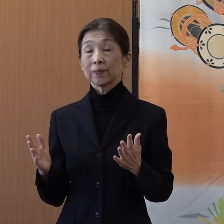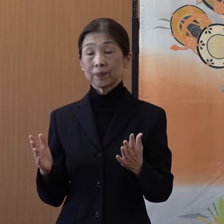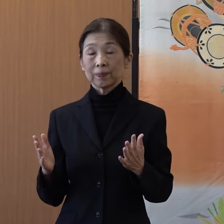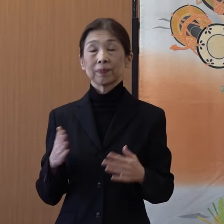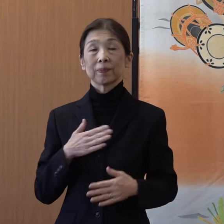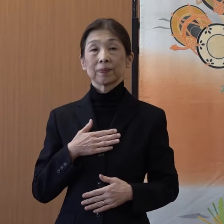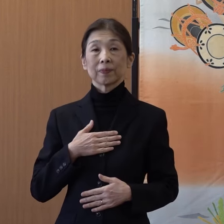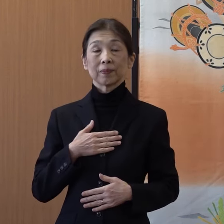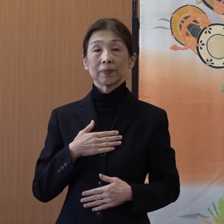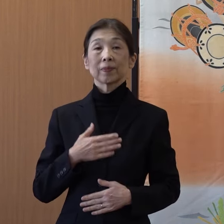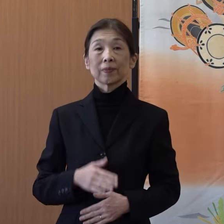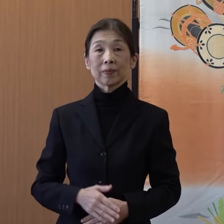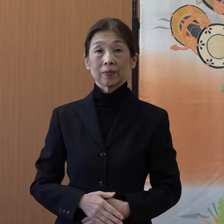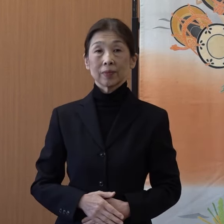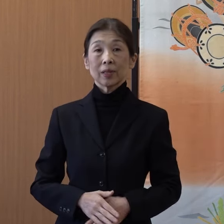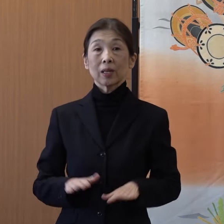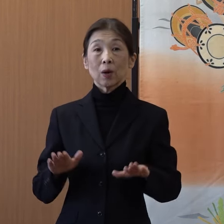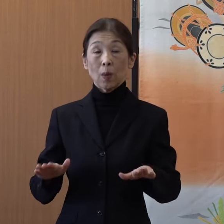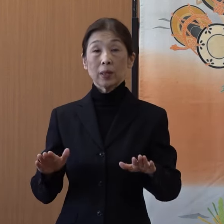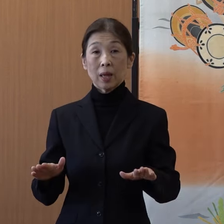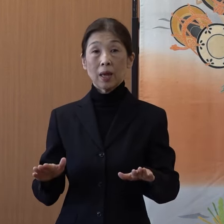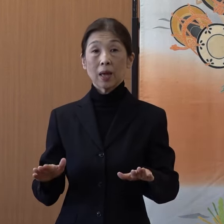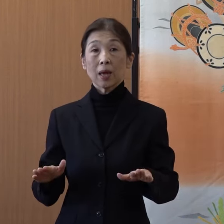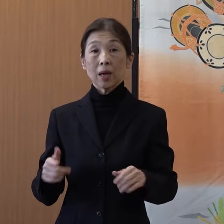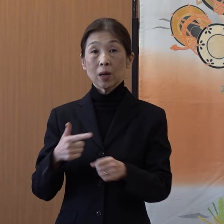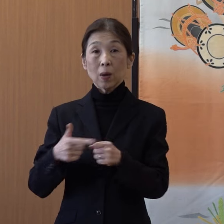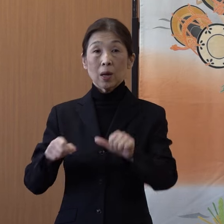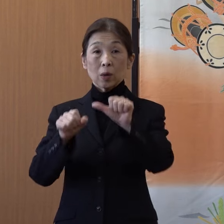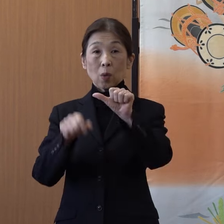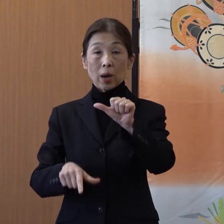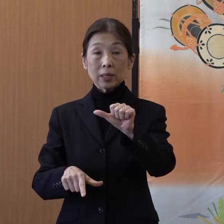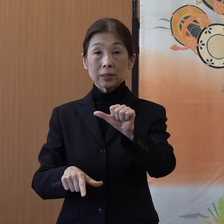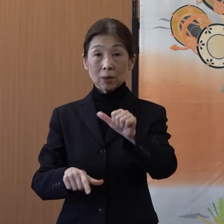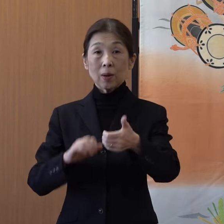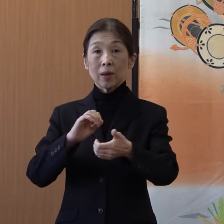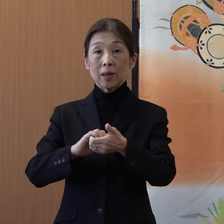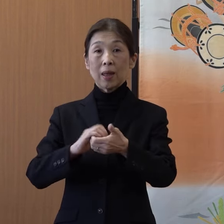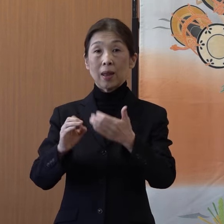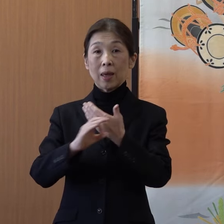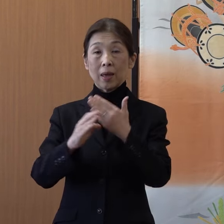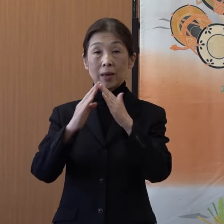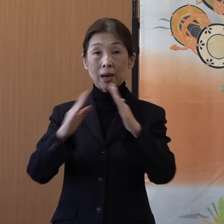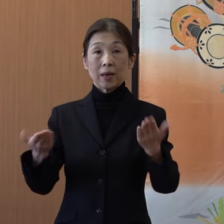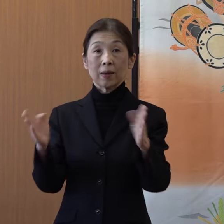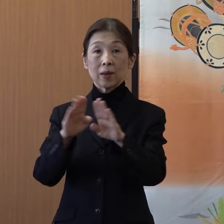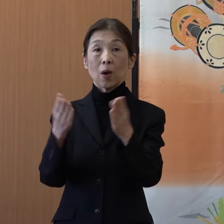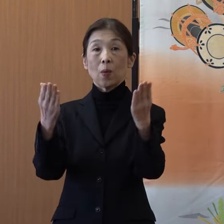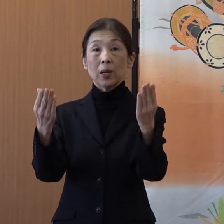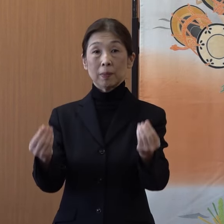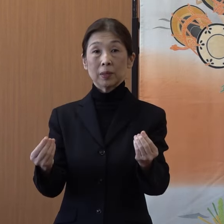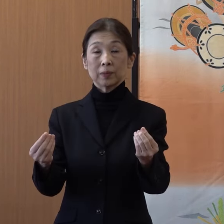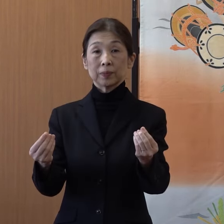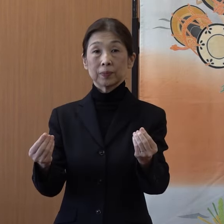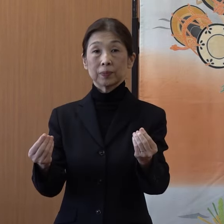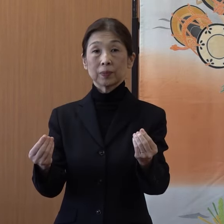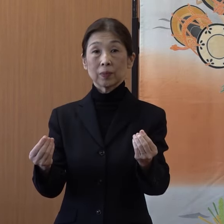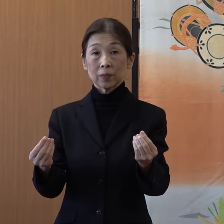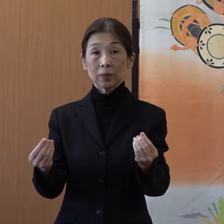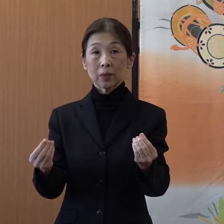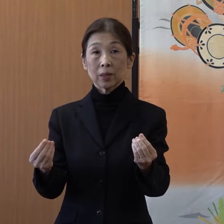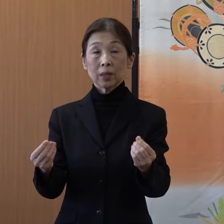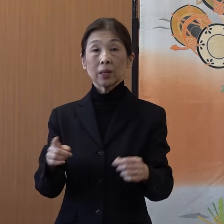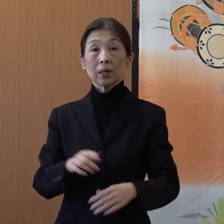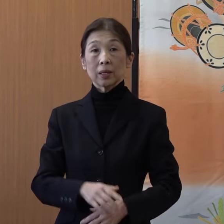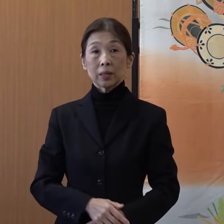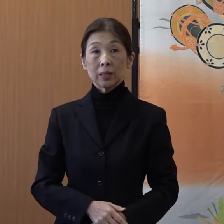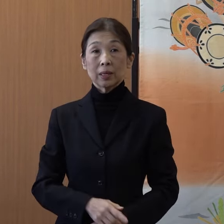なければ、これをもちまして、令和6年5月の市長定例会見の方を終了いたします。なお、すみません、冒頭15分ほど通